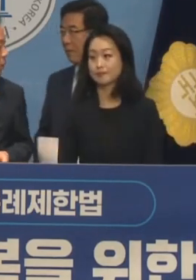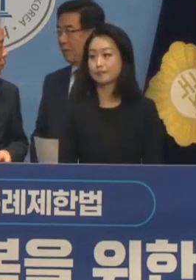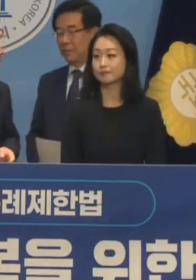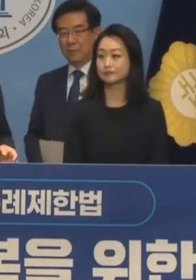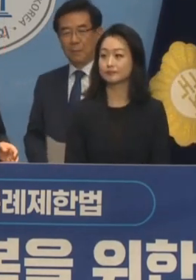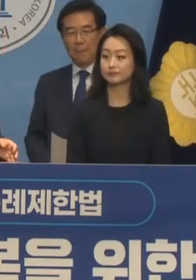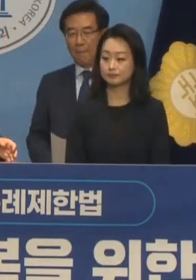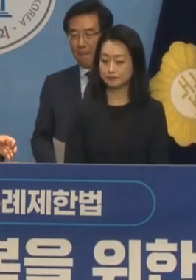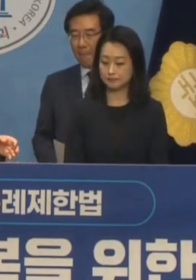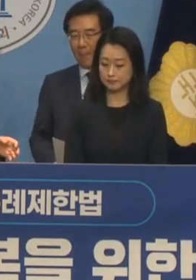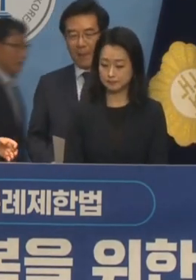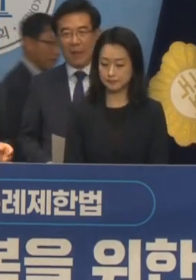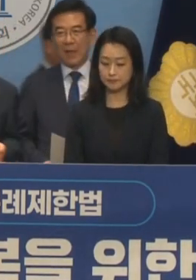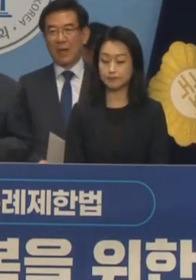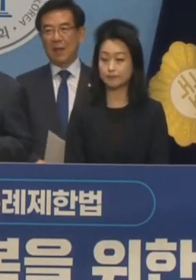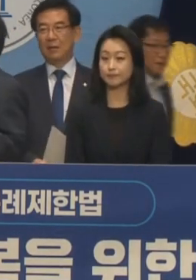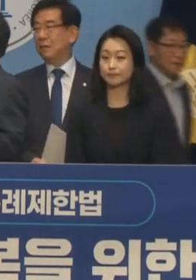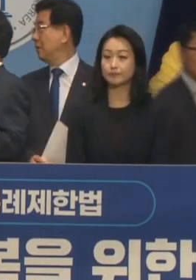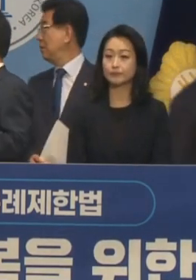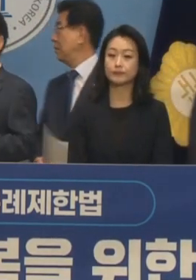우리 한독을 의원님.